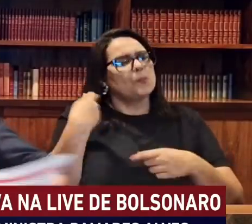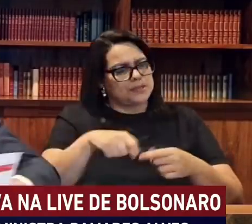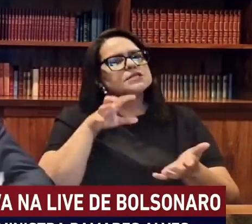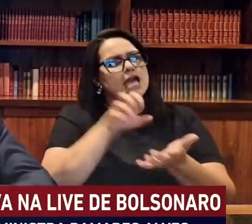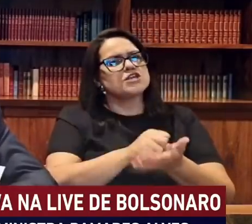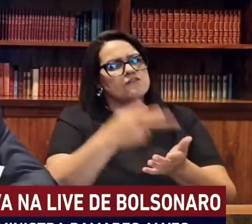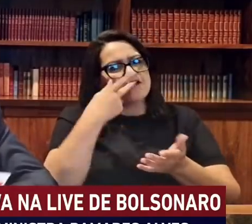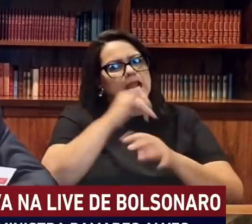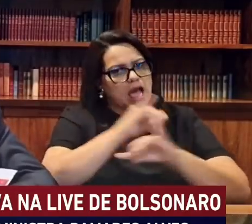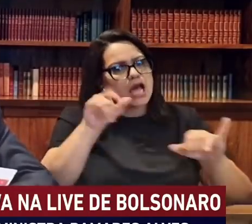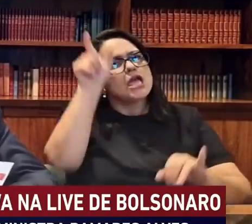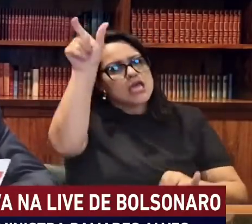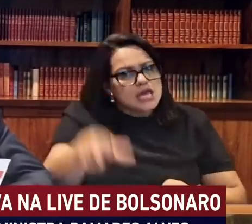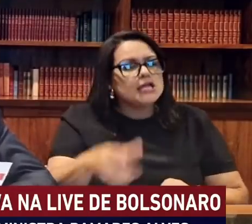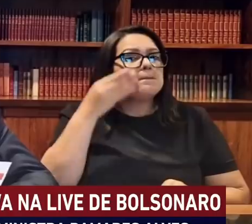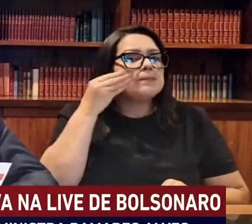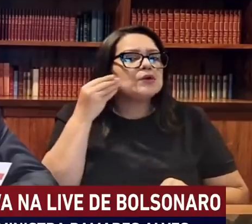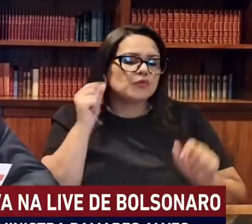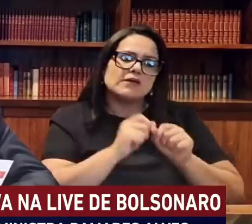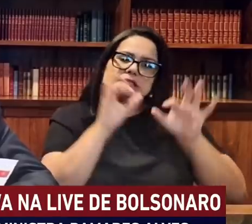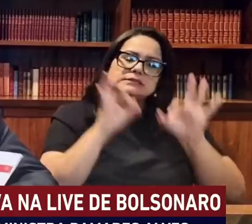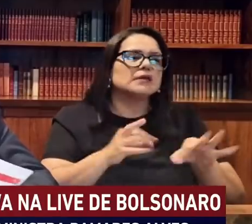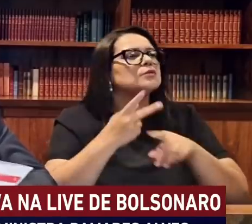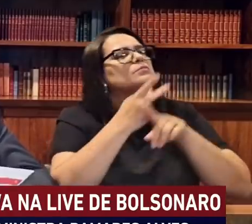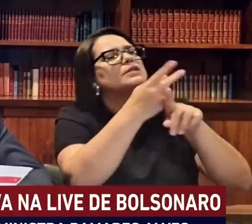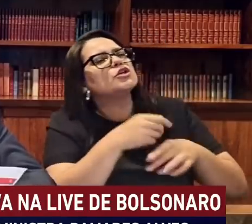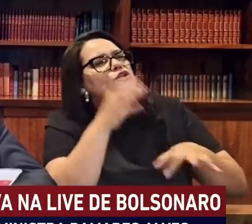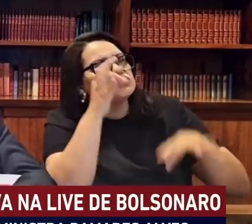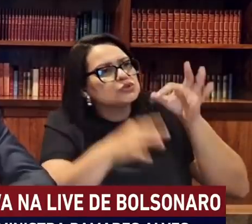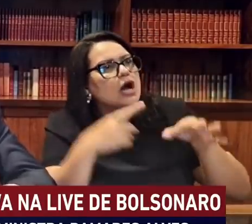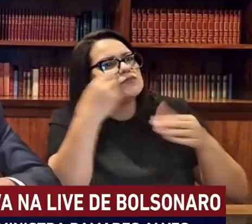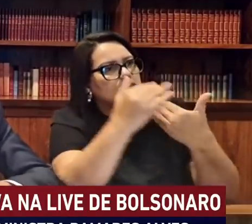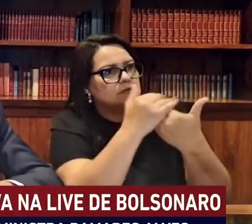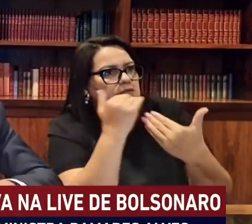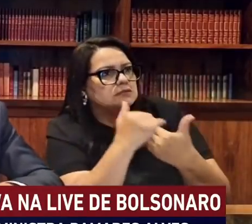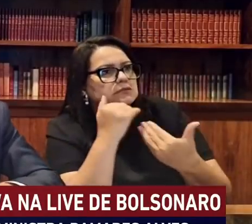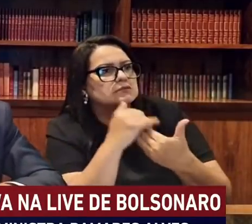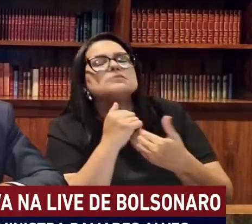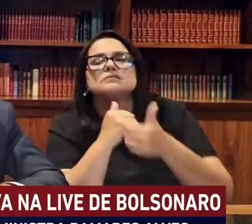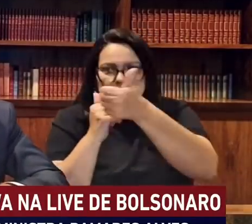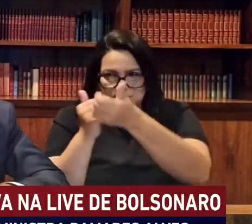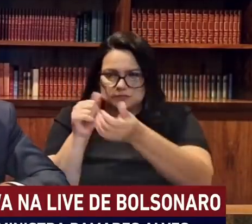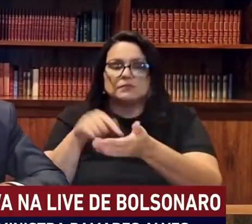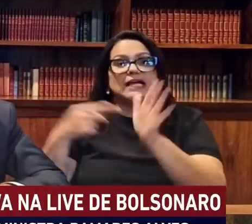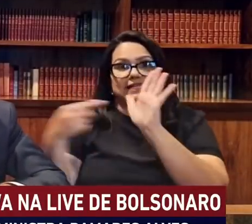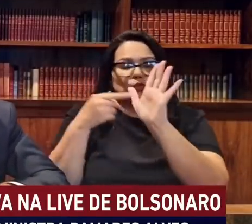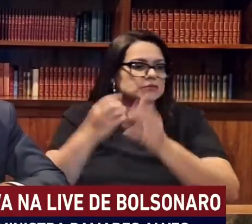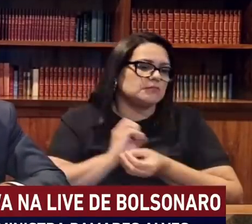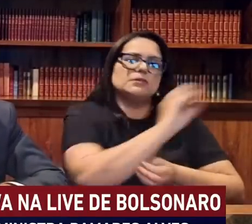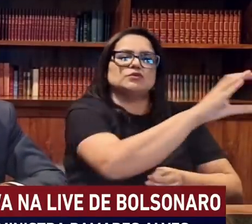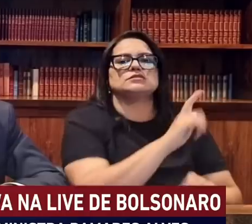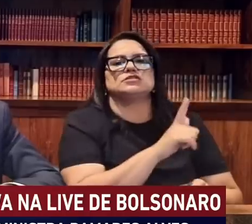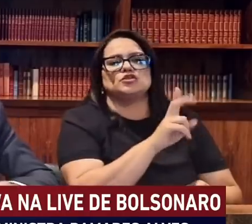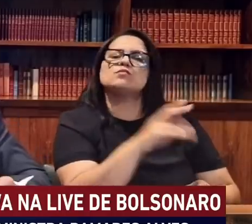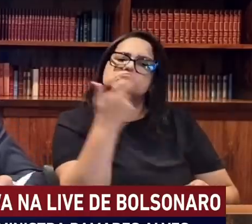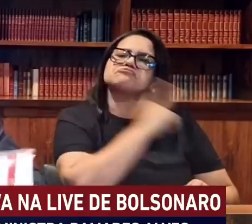registro. Ele tomou a providência e a assessoria jurídica dele recomendou que era cabível para aquele caso. Ele